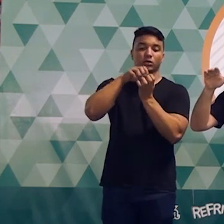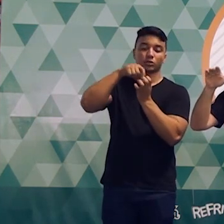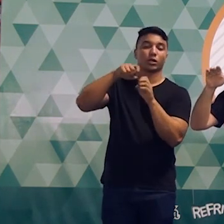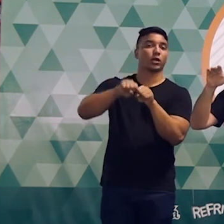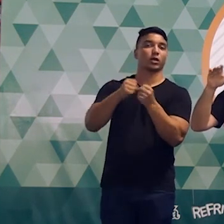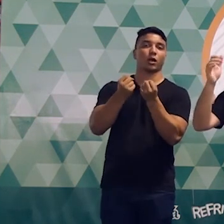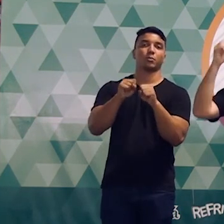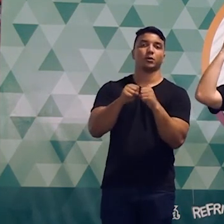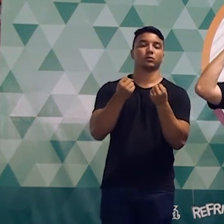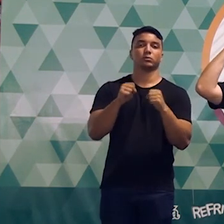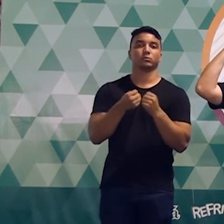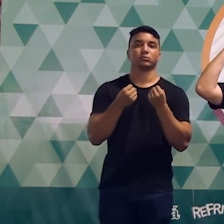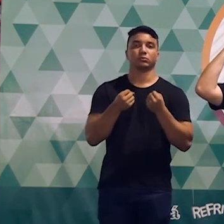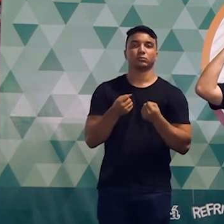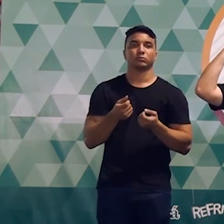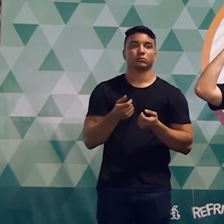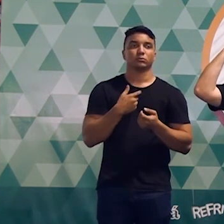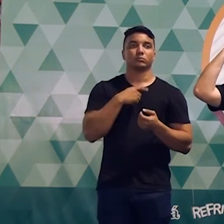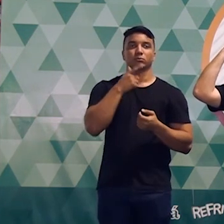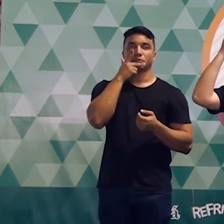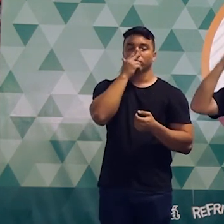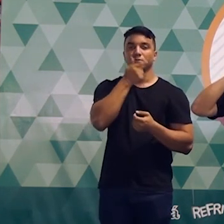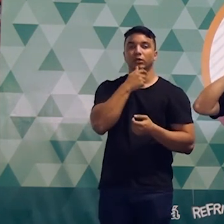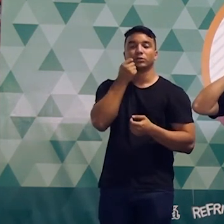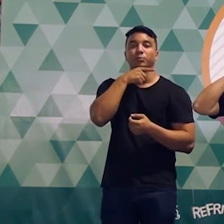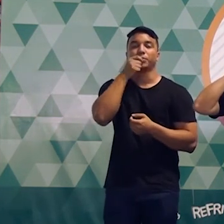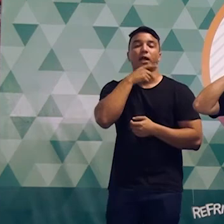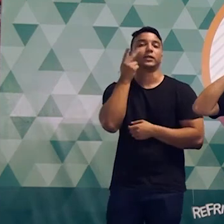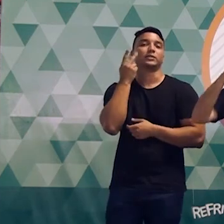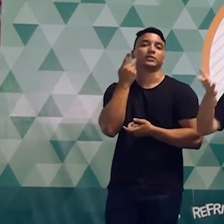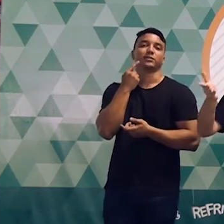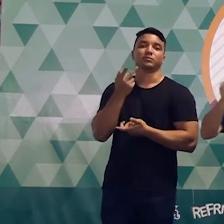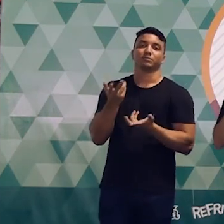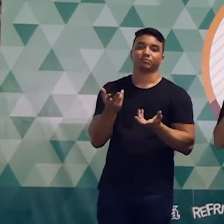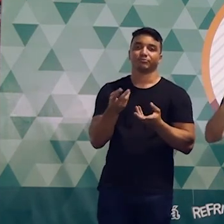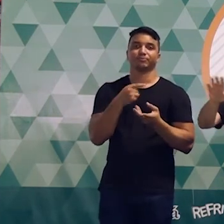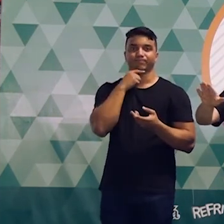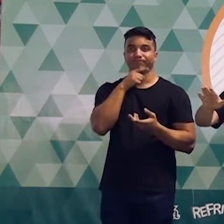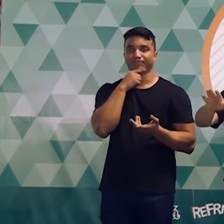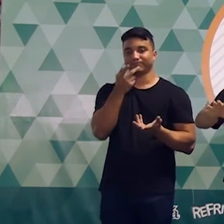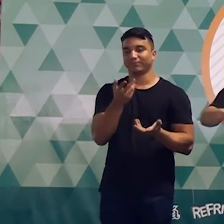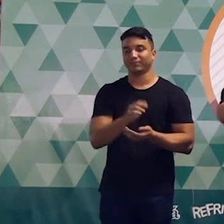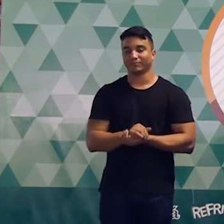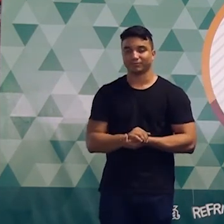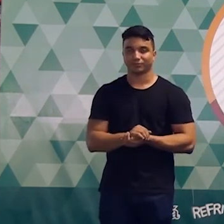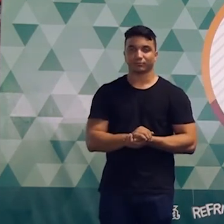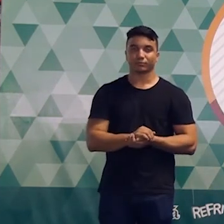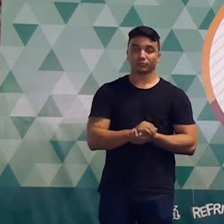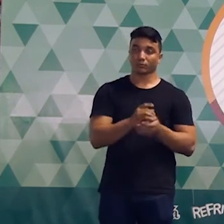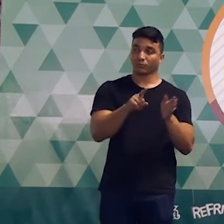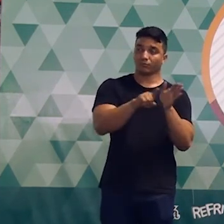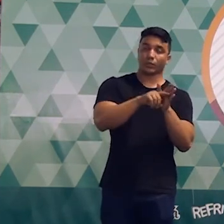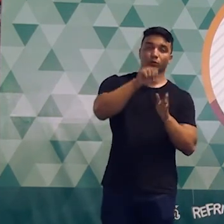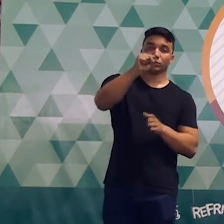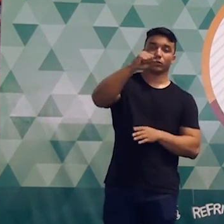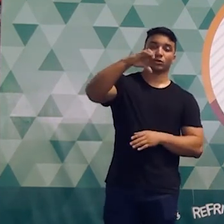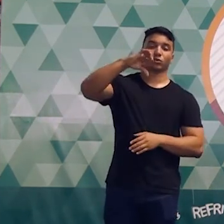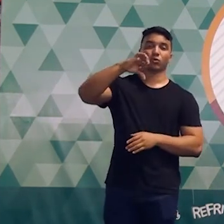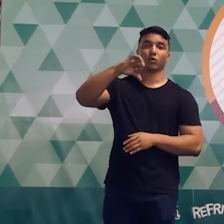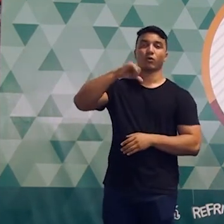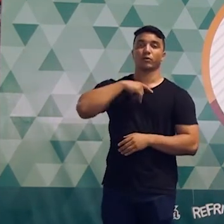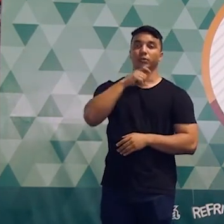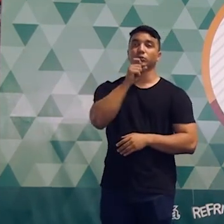a ideia? Aí tu vai imaginar um bocado de cearense contando piada lá. Então não serve, né? Tá? Com menos 89,